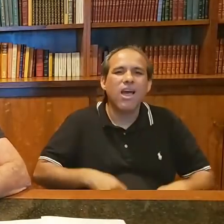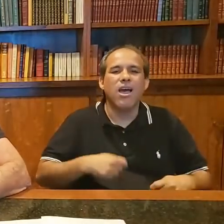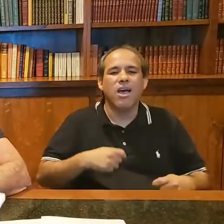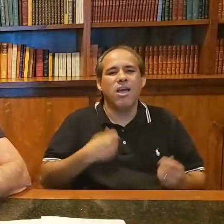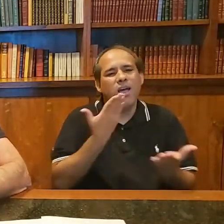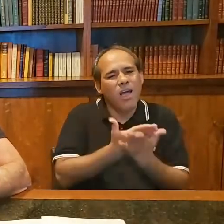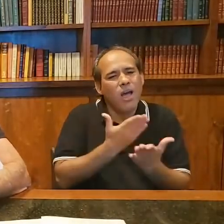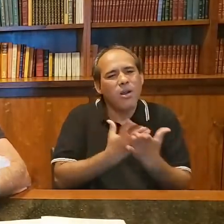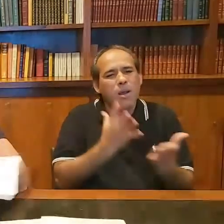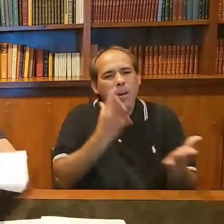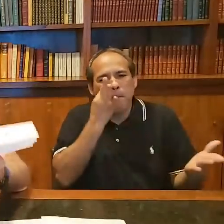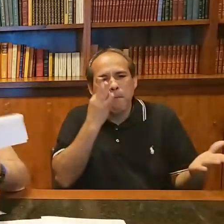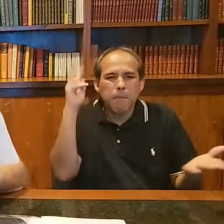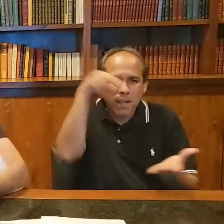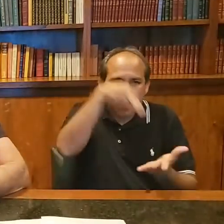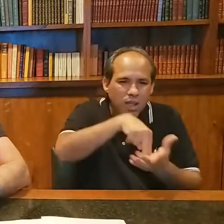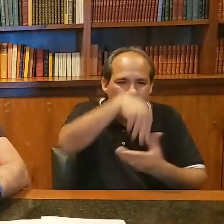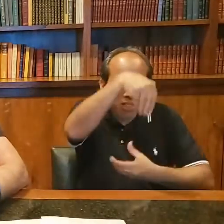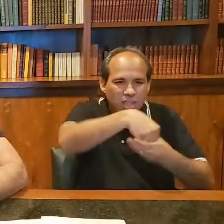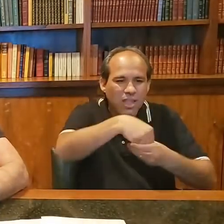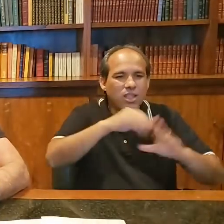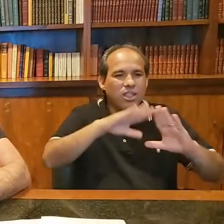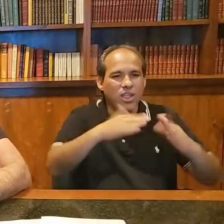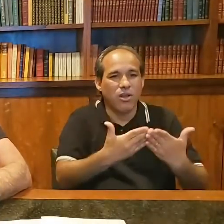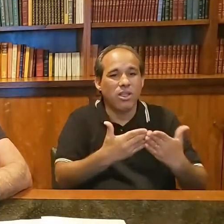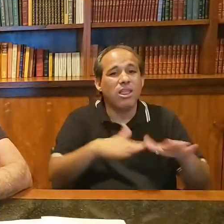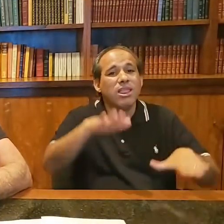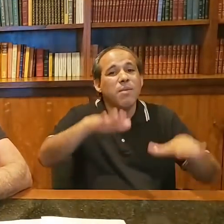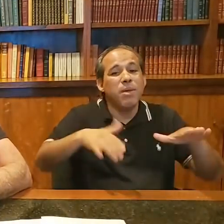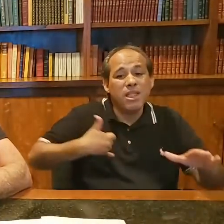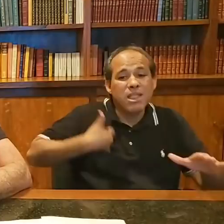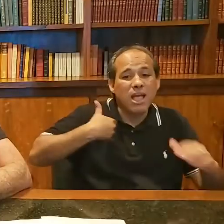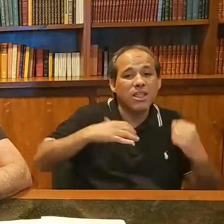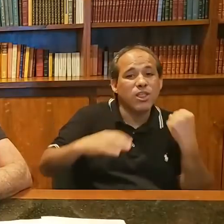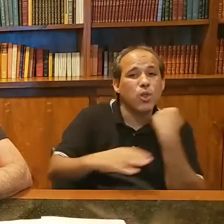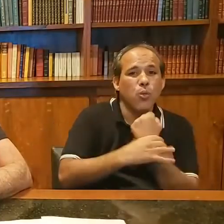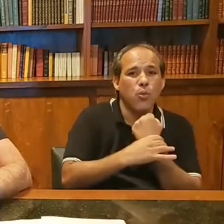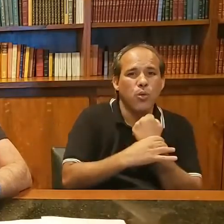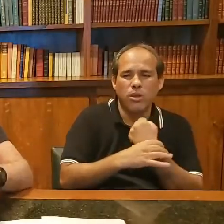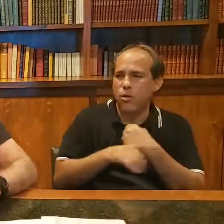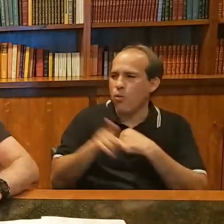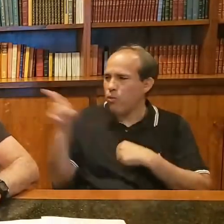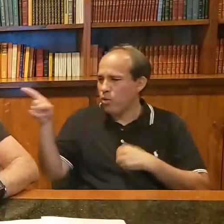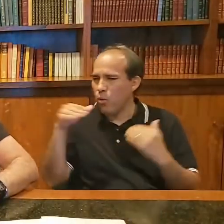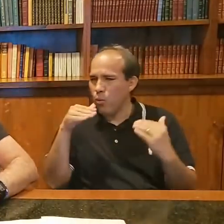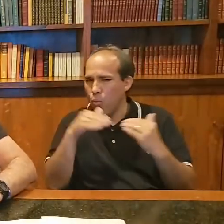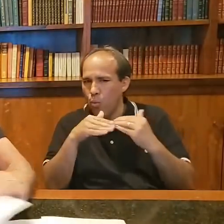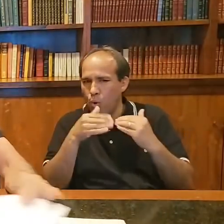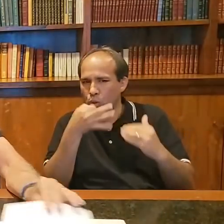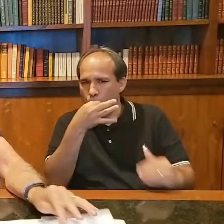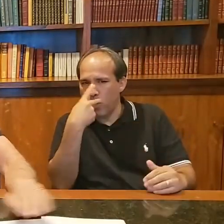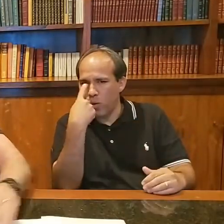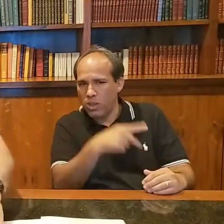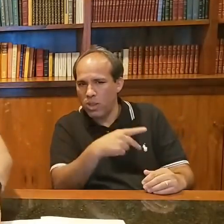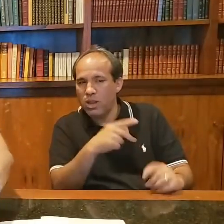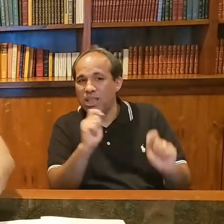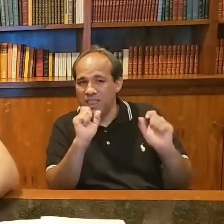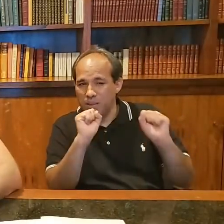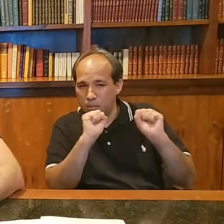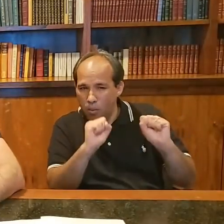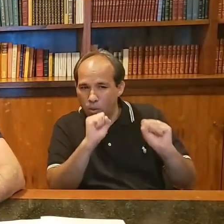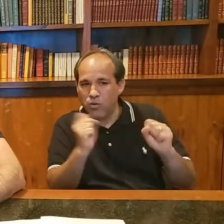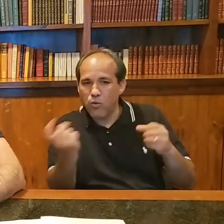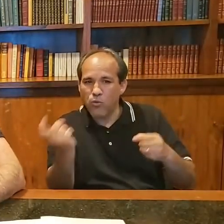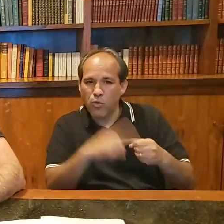nas escolas dentro de faixas aceitáveis de segurança. O senhor compartilha do ponto de vista que é possível